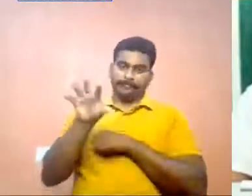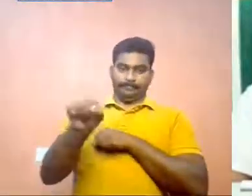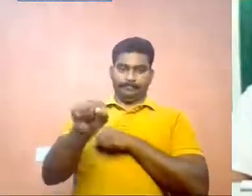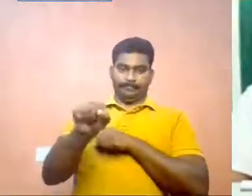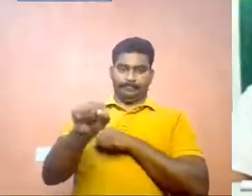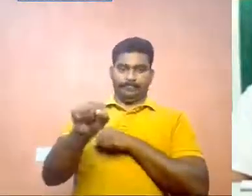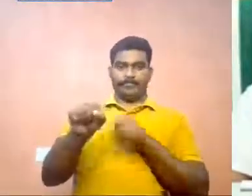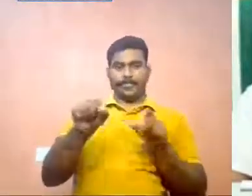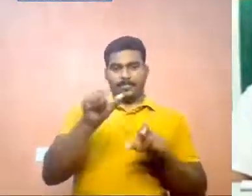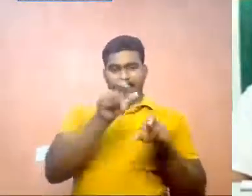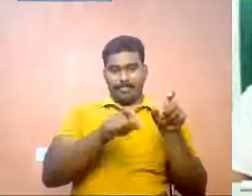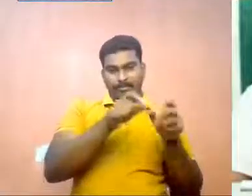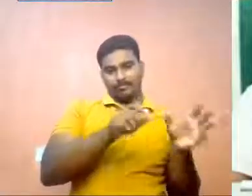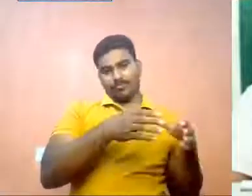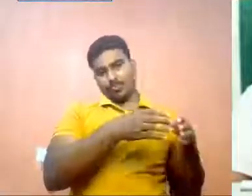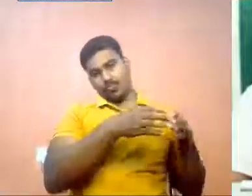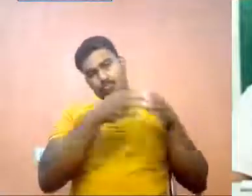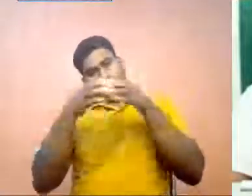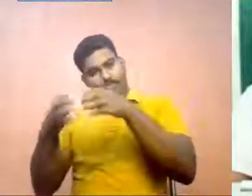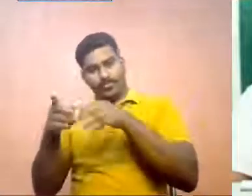ഇതുകൊണ്ട് പൂർണ്ണമായിട്ടില്ല.